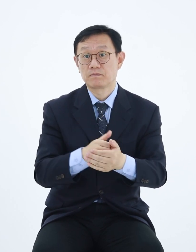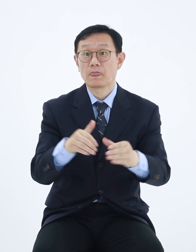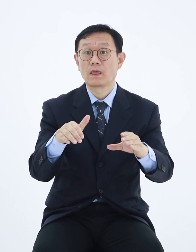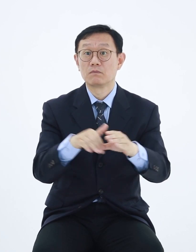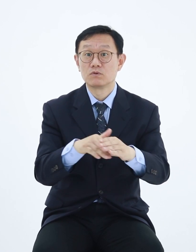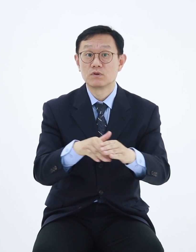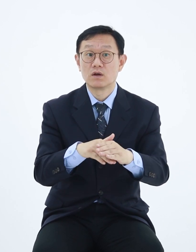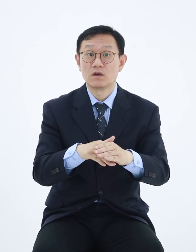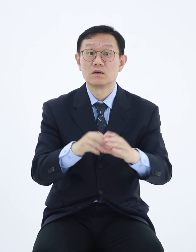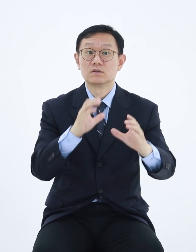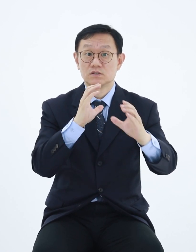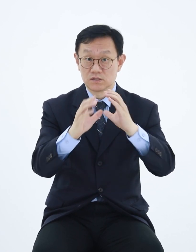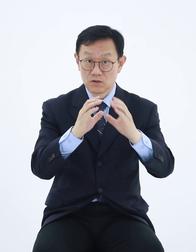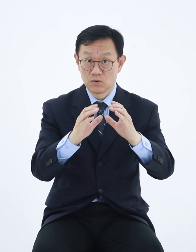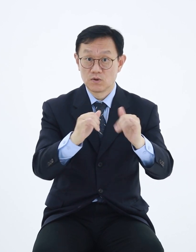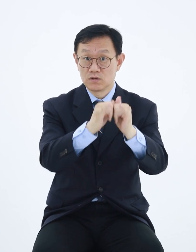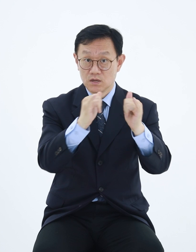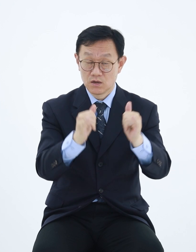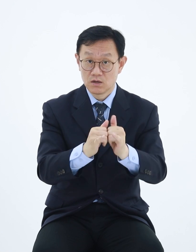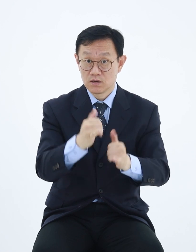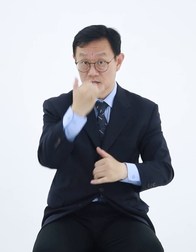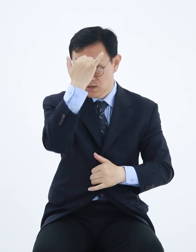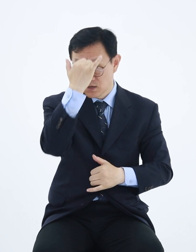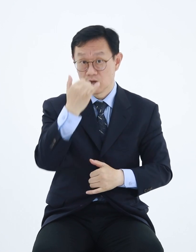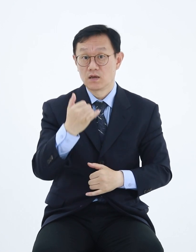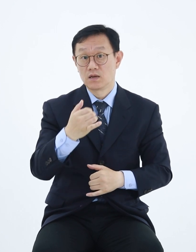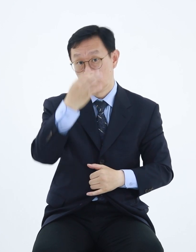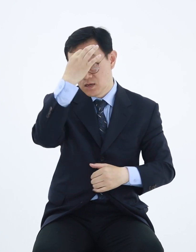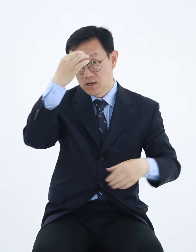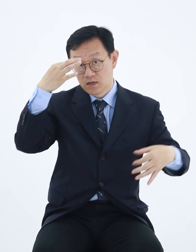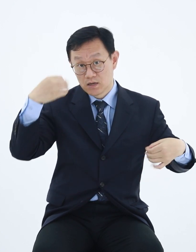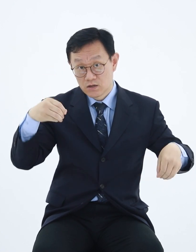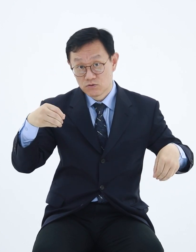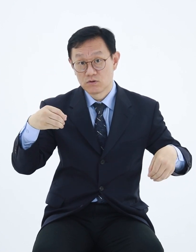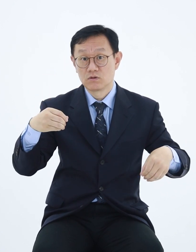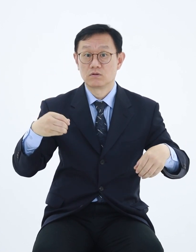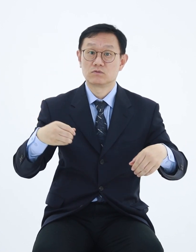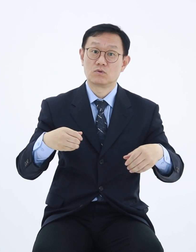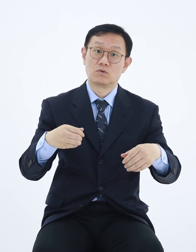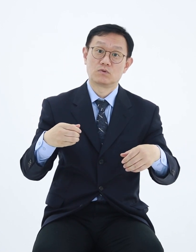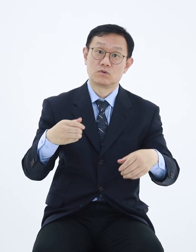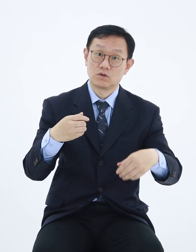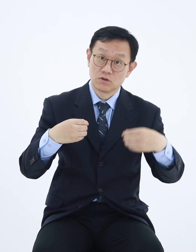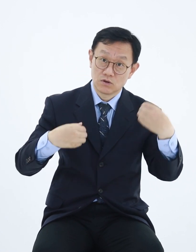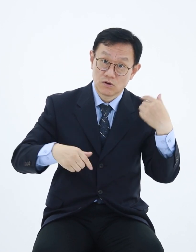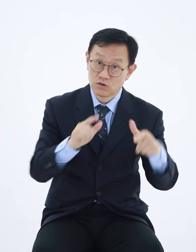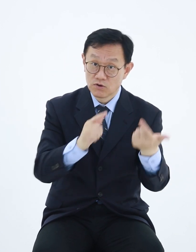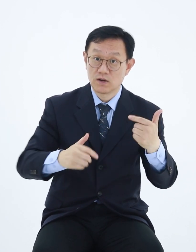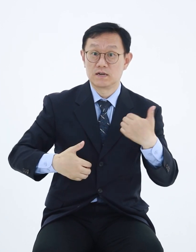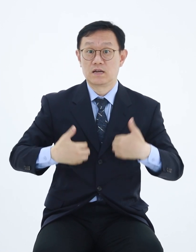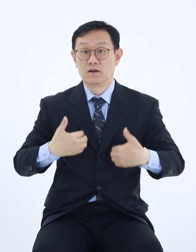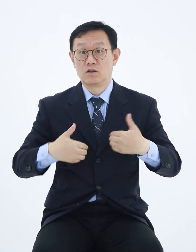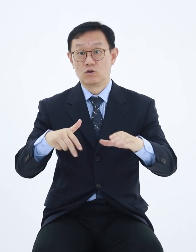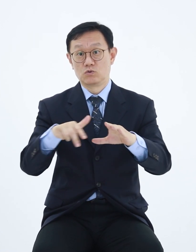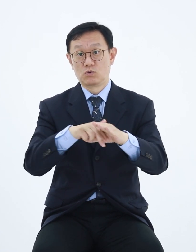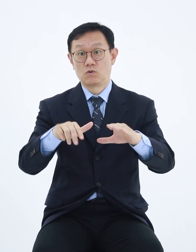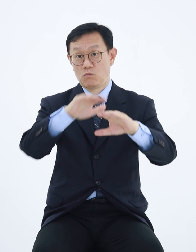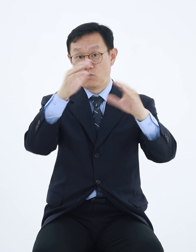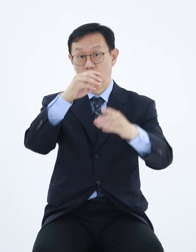문화에는 의사소통, 사회적 의례, 예술, 연애, 레크리에이션, 종교 등이 모두 포함될 수 있다.